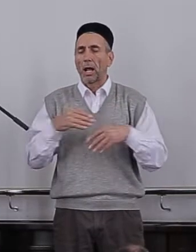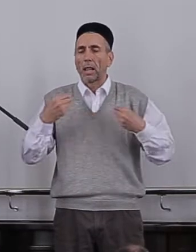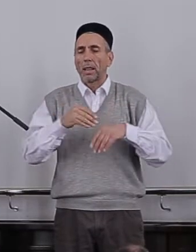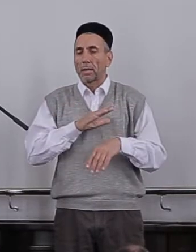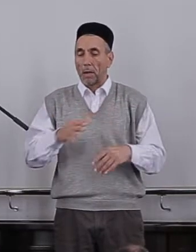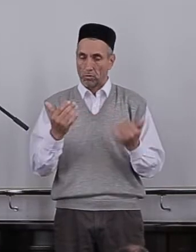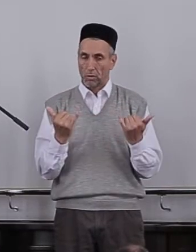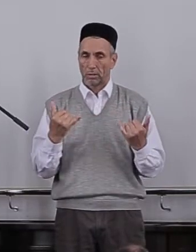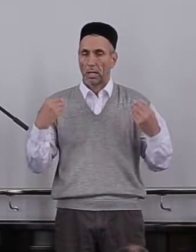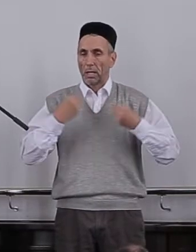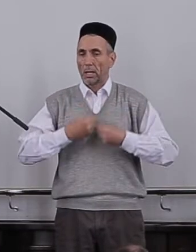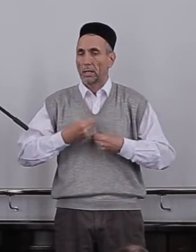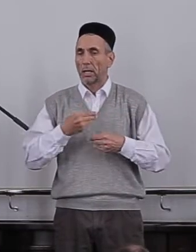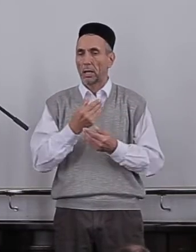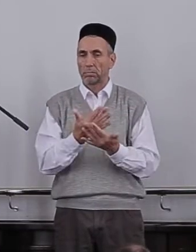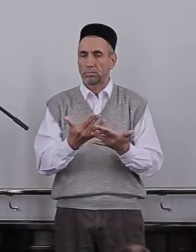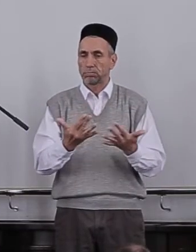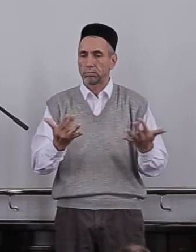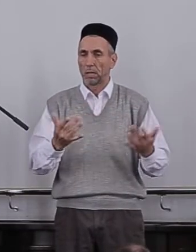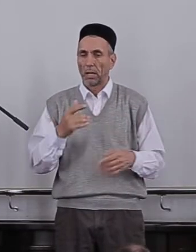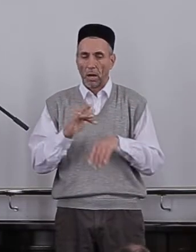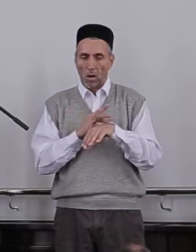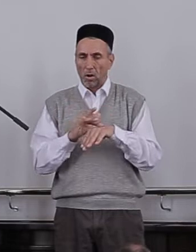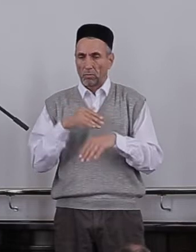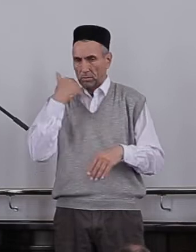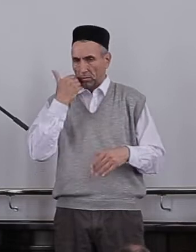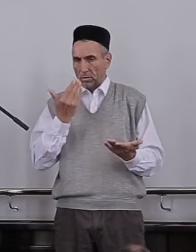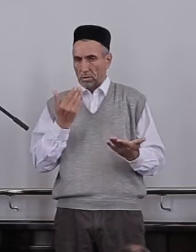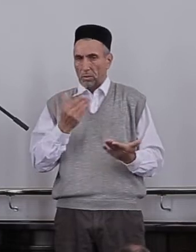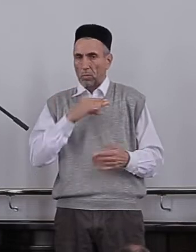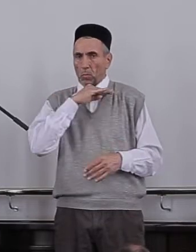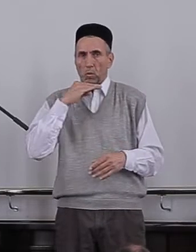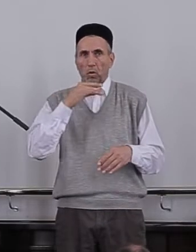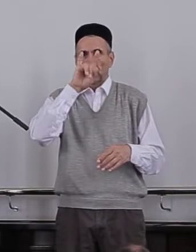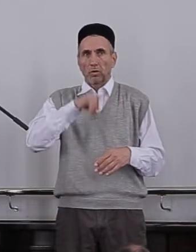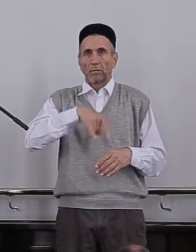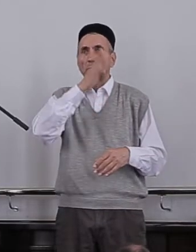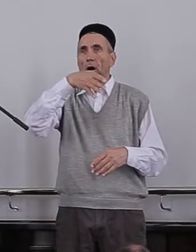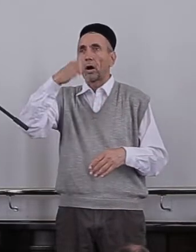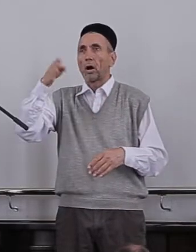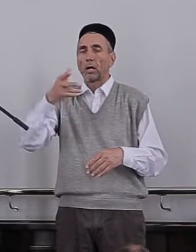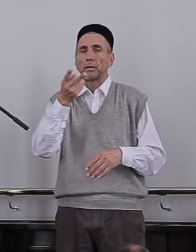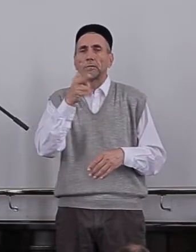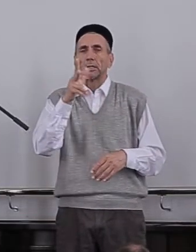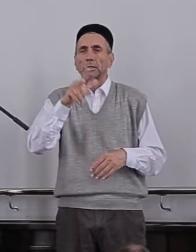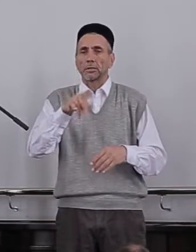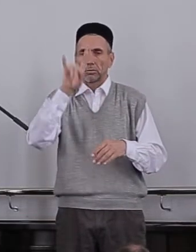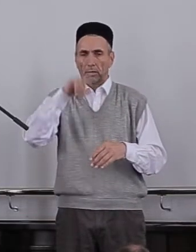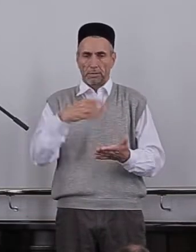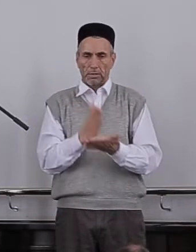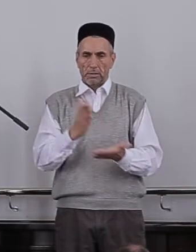хәзерге заманда безгә алай киеп йөргән оят, бизнесебезнең киемнәребез әлхамдулиллаһ шөкер бар. Ике шәһәр, өч шәһәр киемнәре